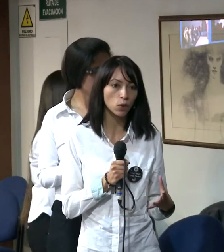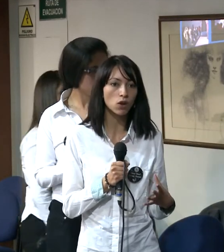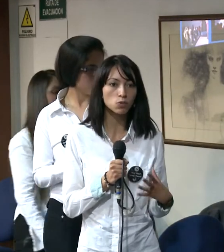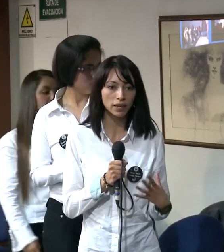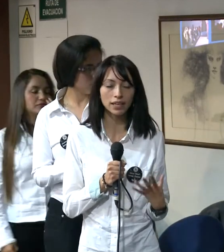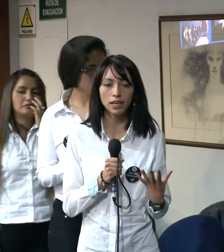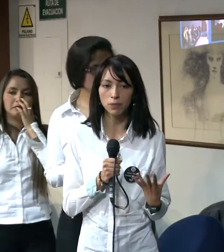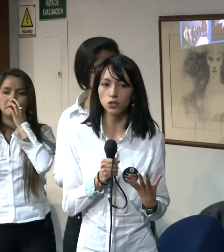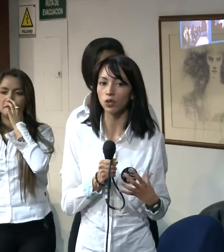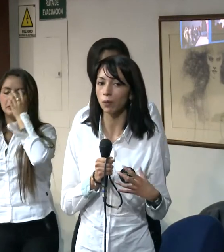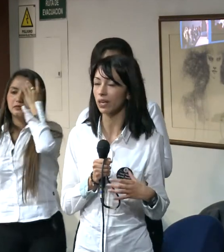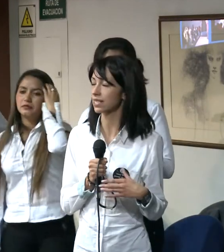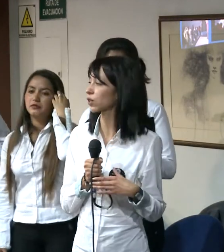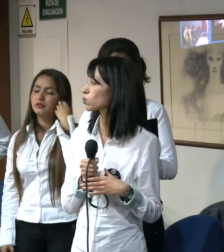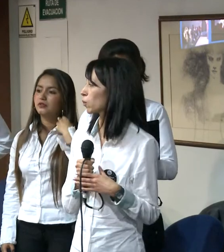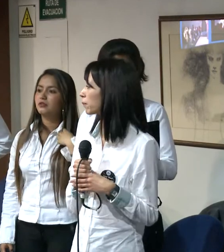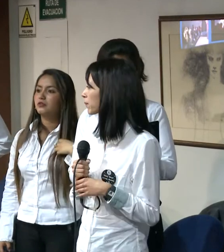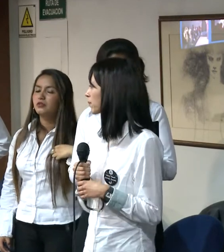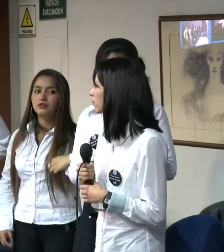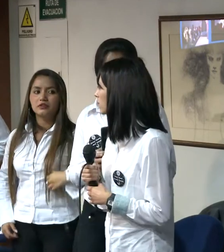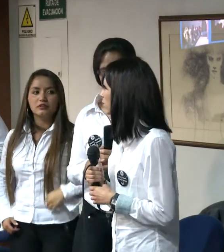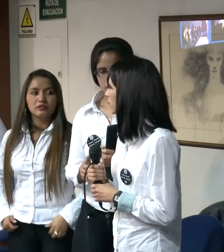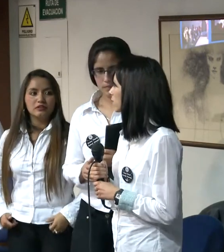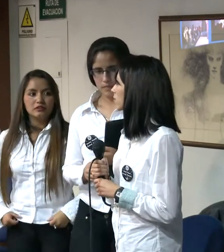están adecuados para que la persona pueda hacer uso.